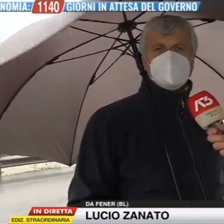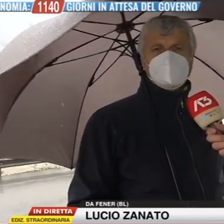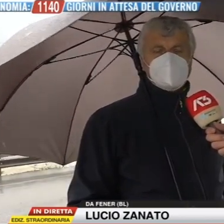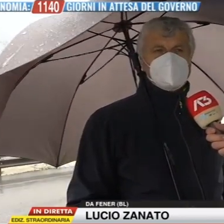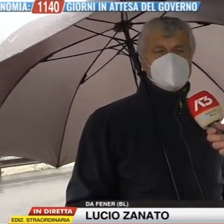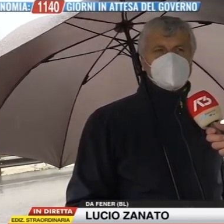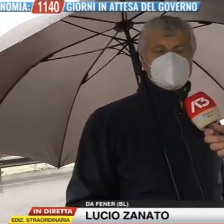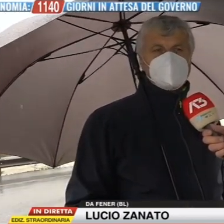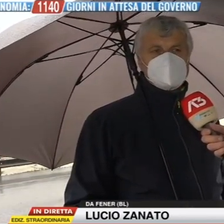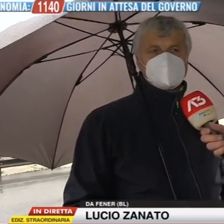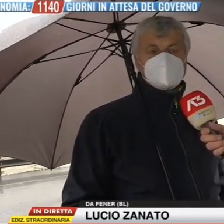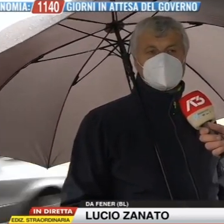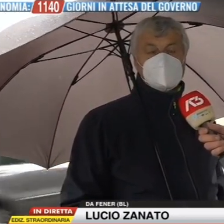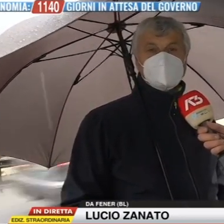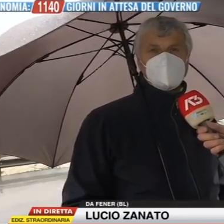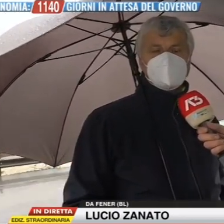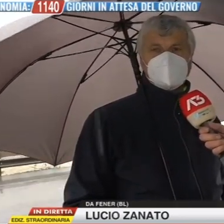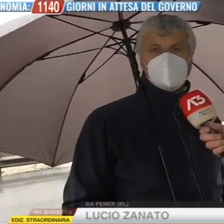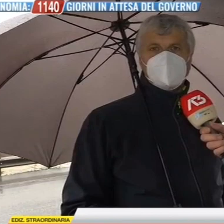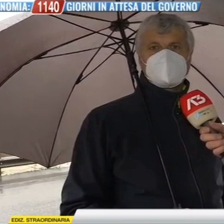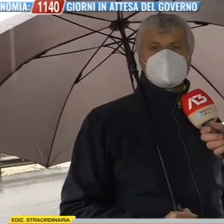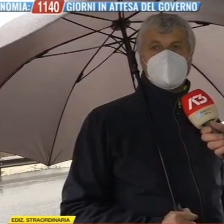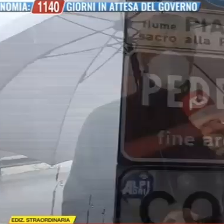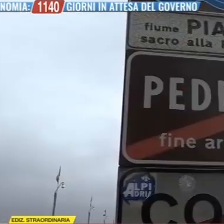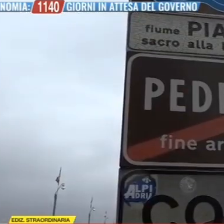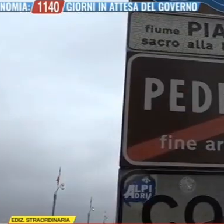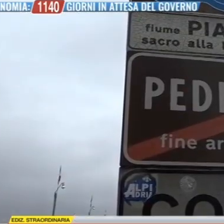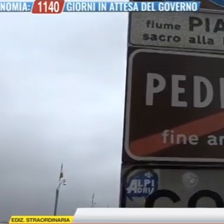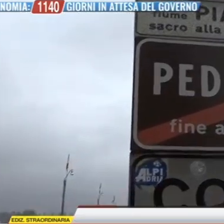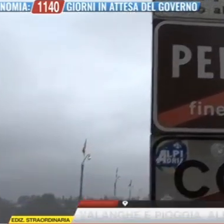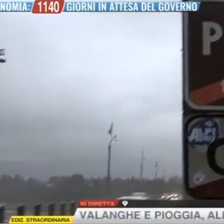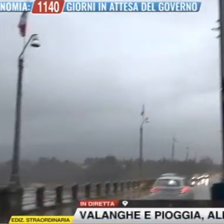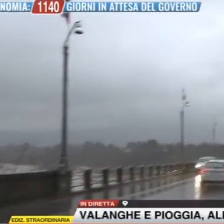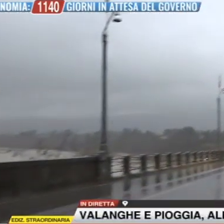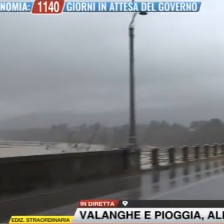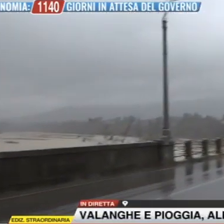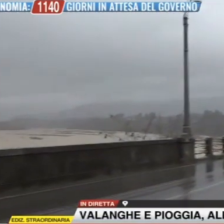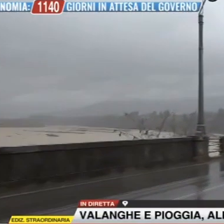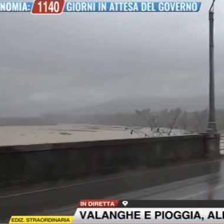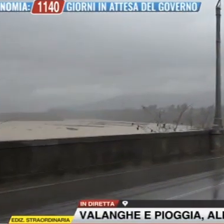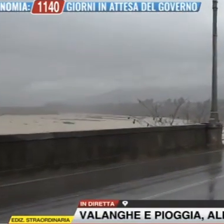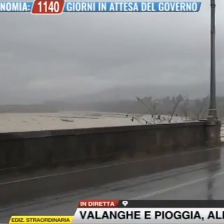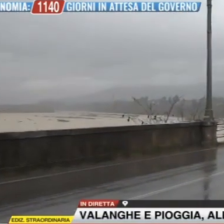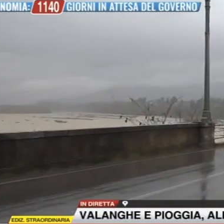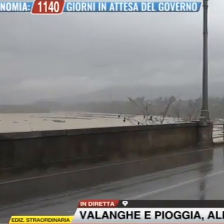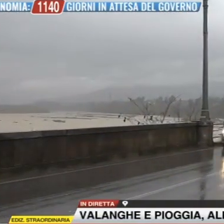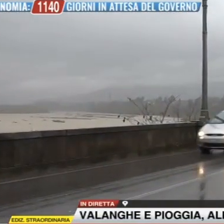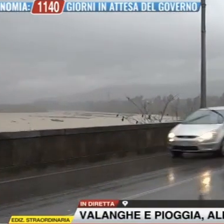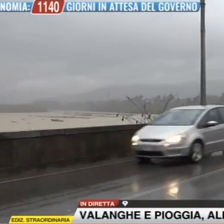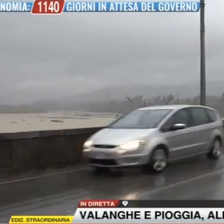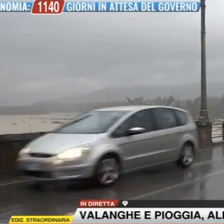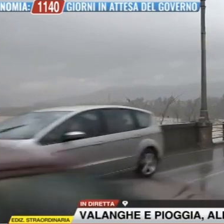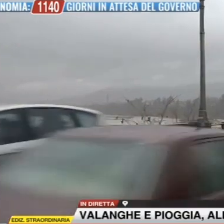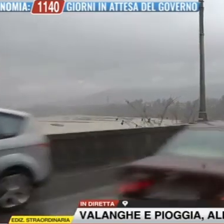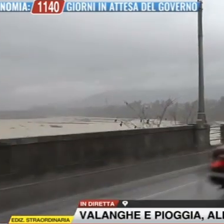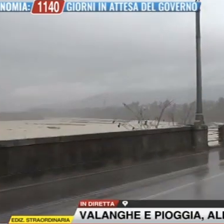da ieri abbiamo predisposto tutti gli interventi che erano necessari per ricevere questo momento di criticità. Sono stati aperti